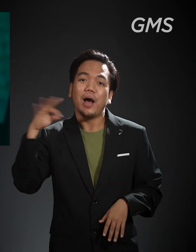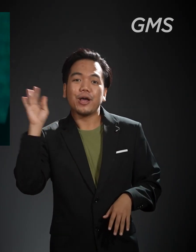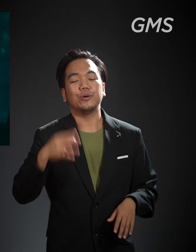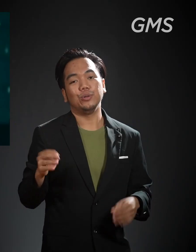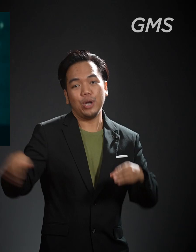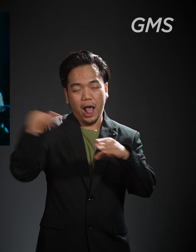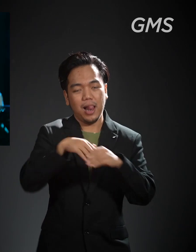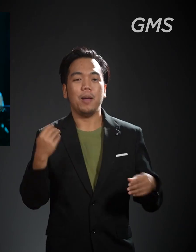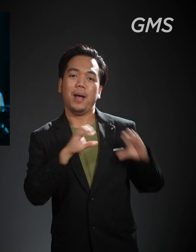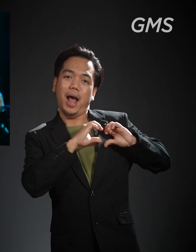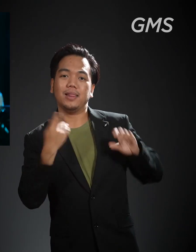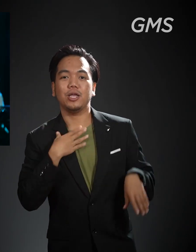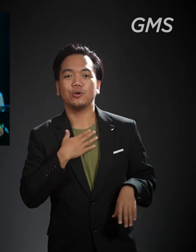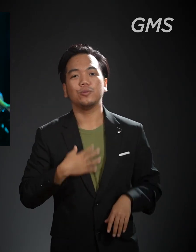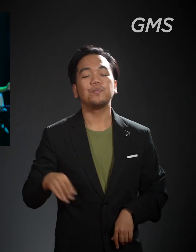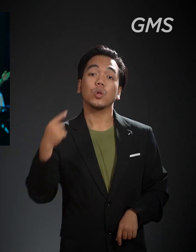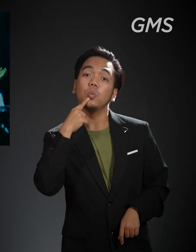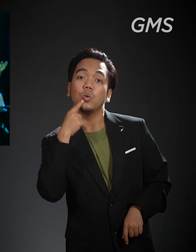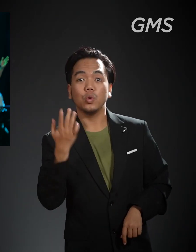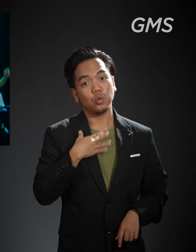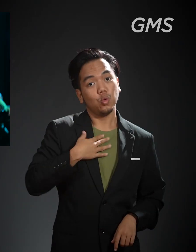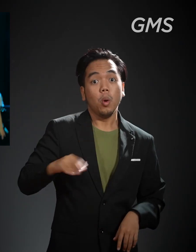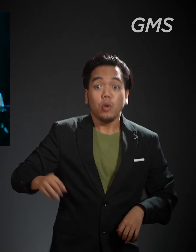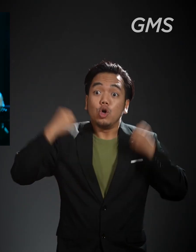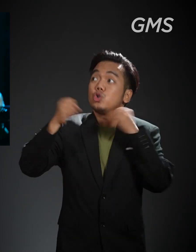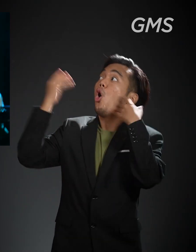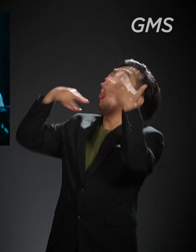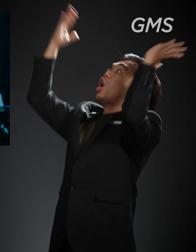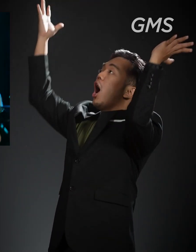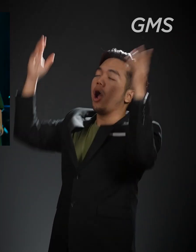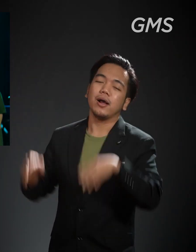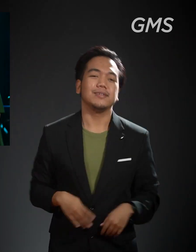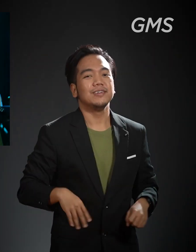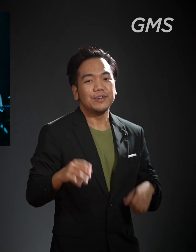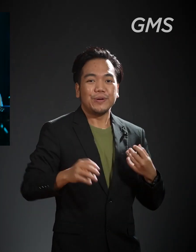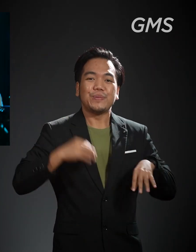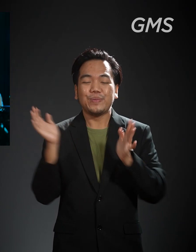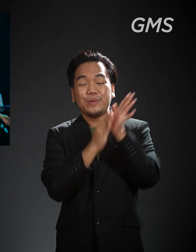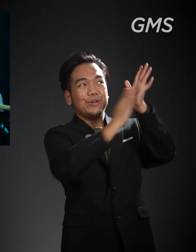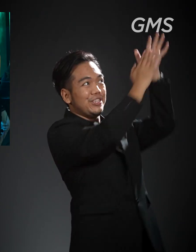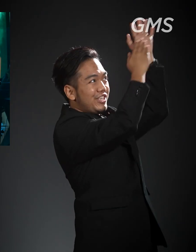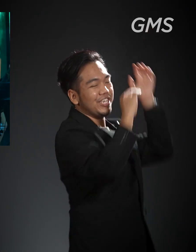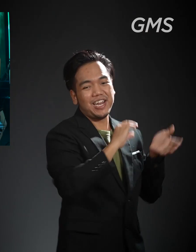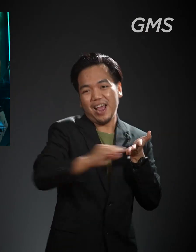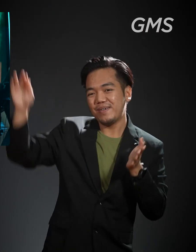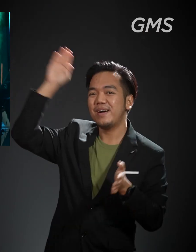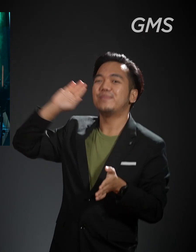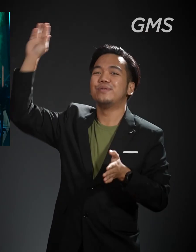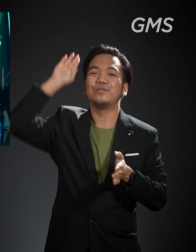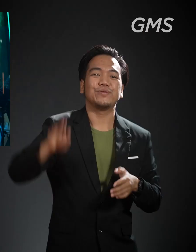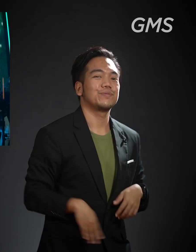hatiku, mulutku bersorak memuji namamu.